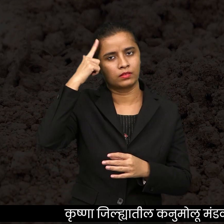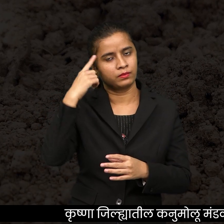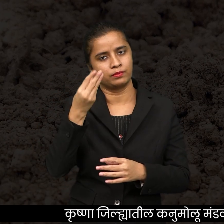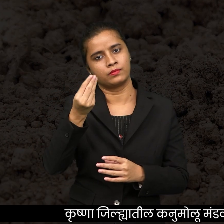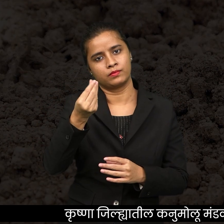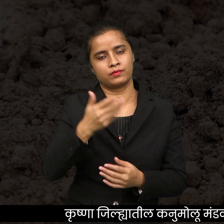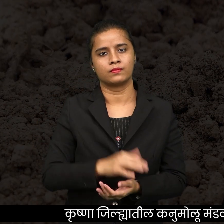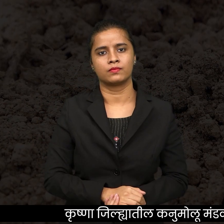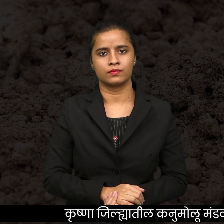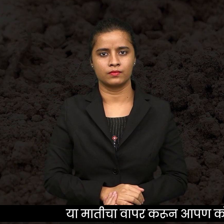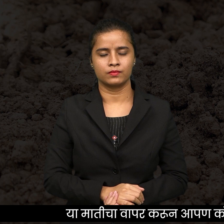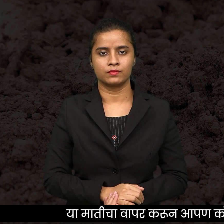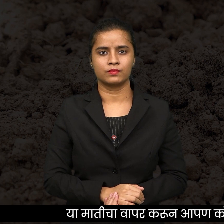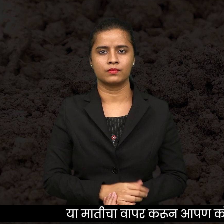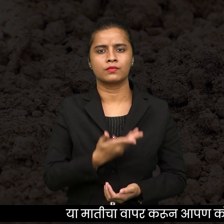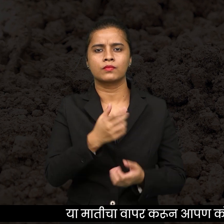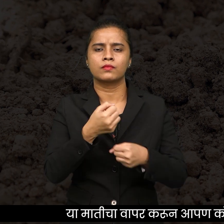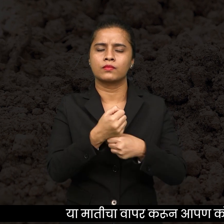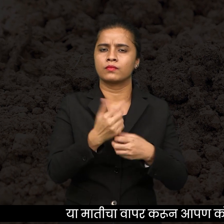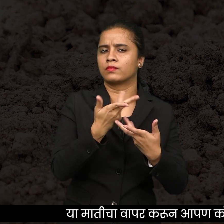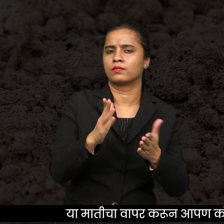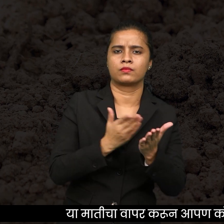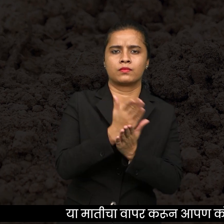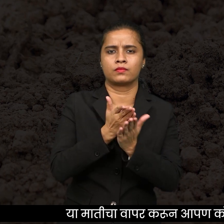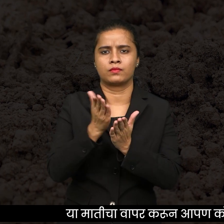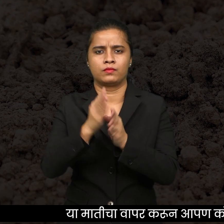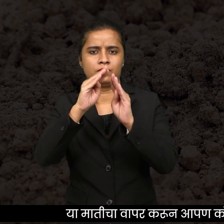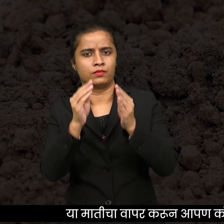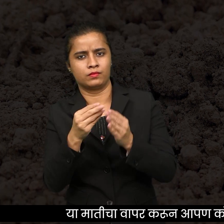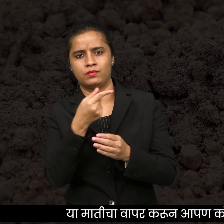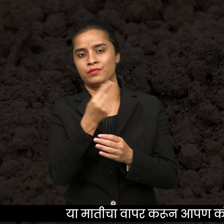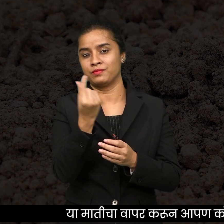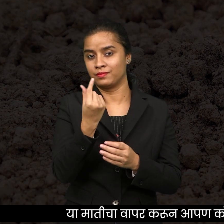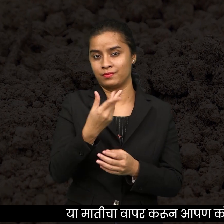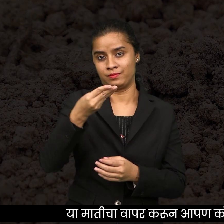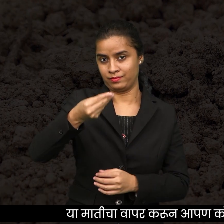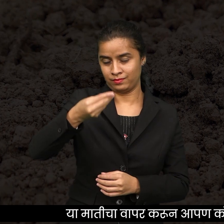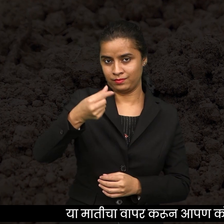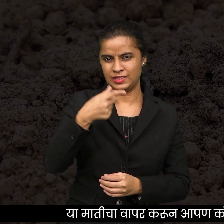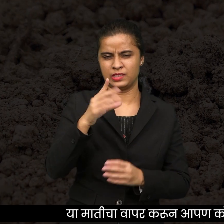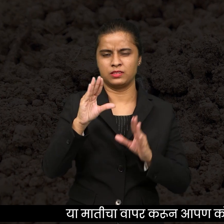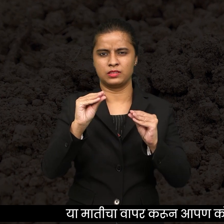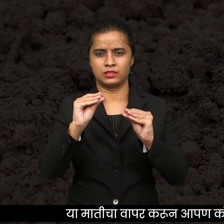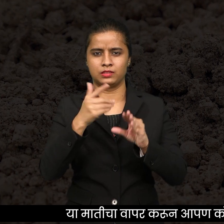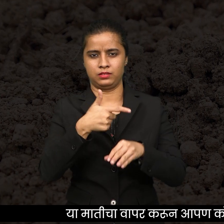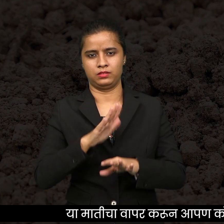आहे. या मातीचा वापर करून आपण कोणत्याही प्रकारचे मॉडेल बनवू शकतो.